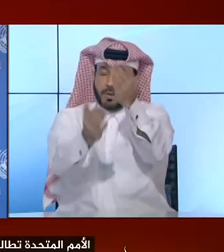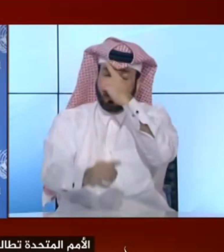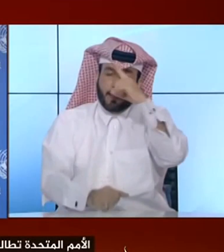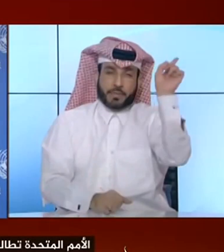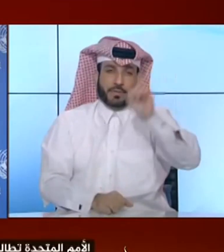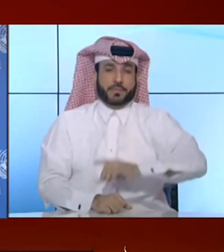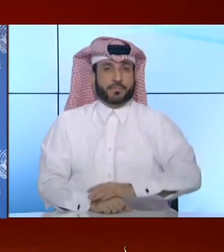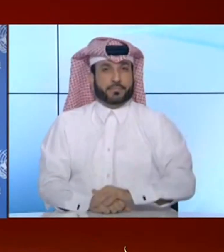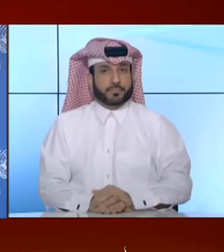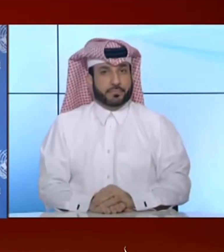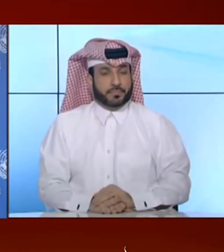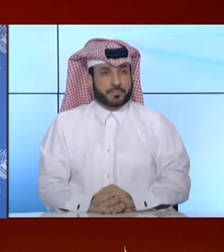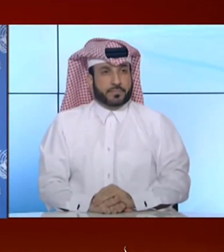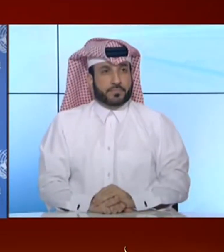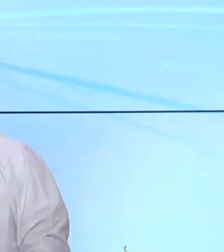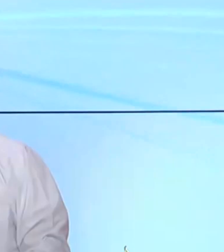المحاسبه